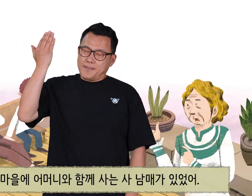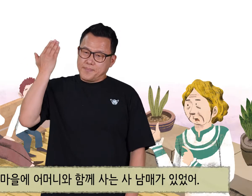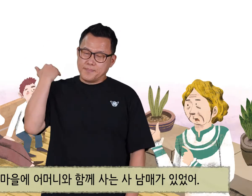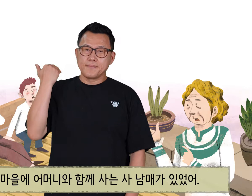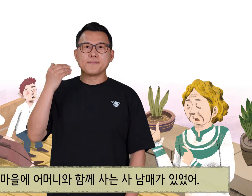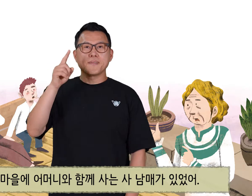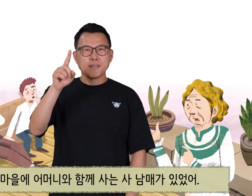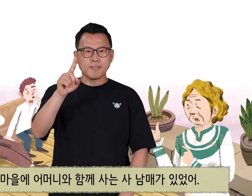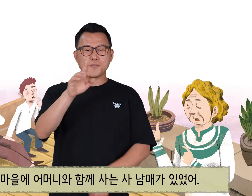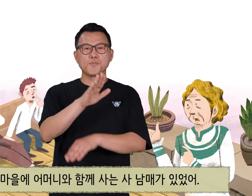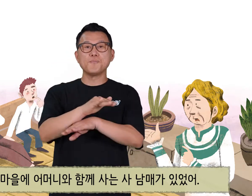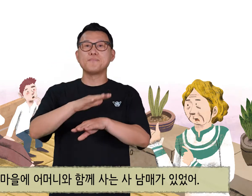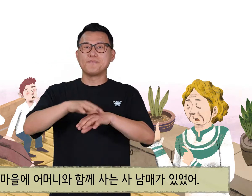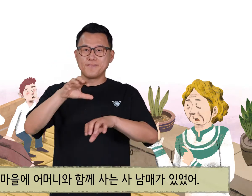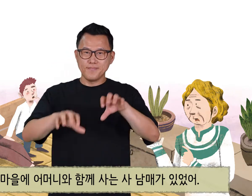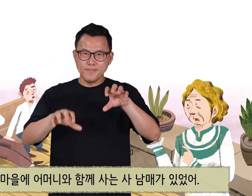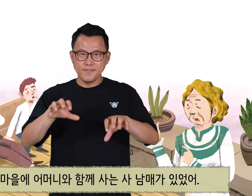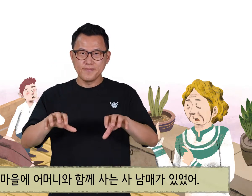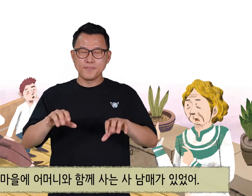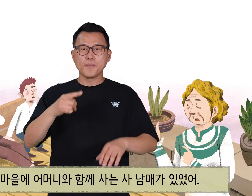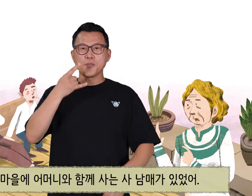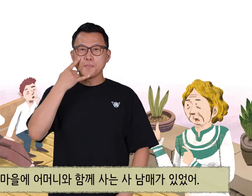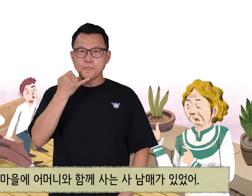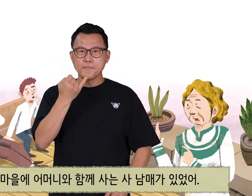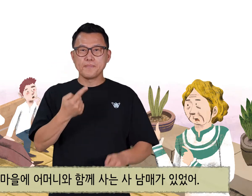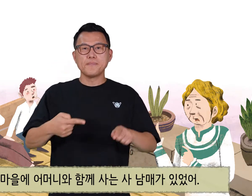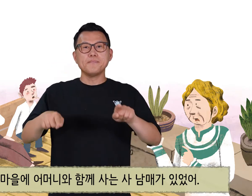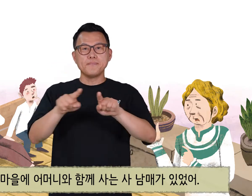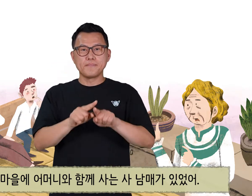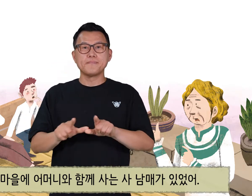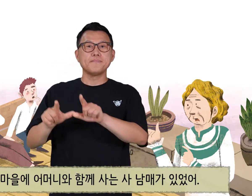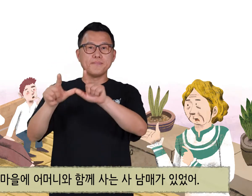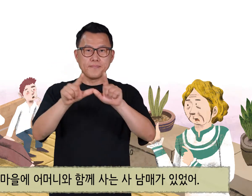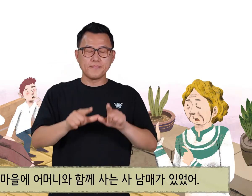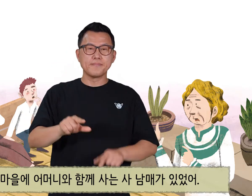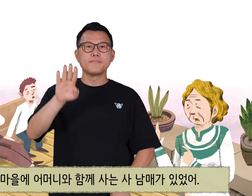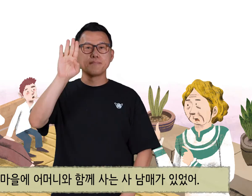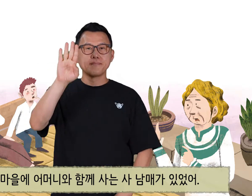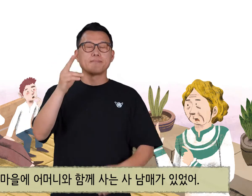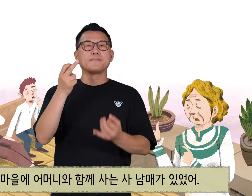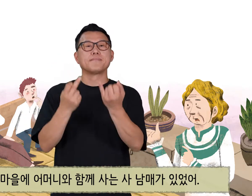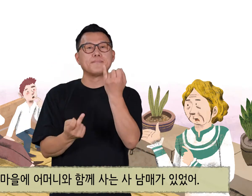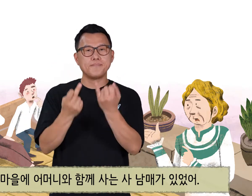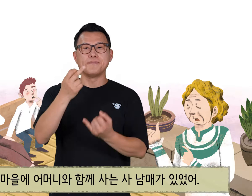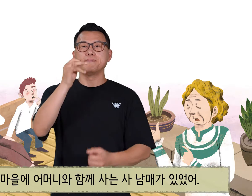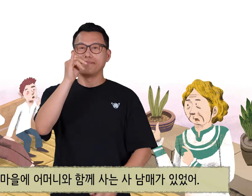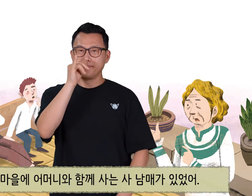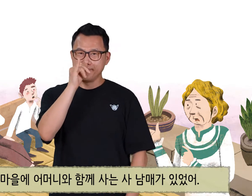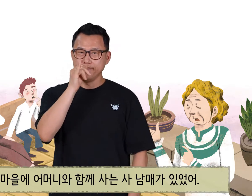옛날 한 시골 마을에 어머니와 함께 사는 사남매가 있었어.